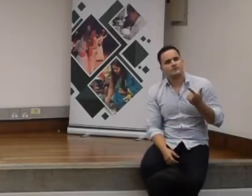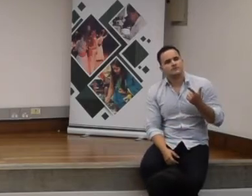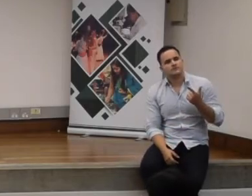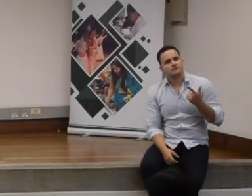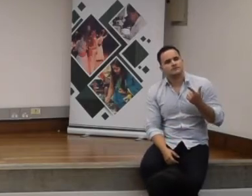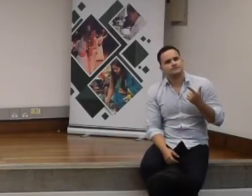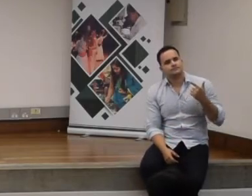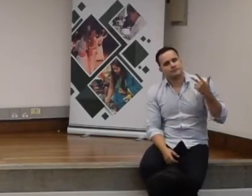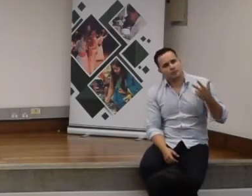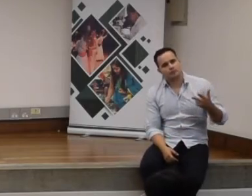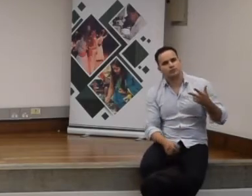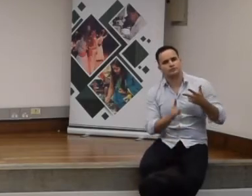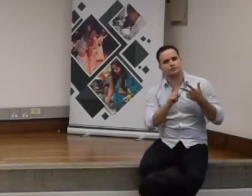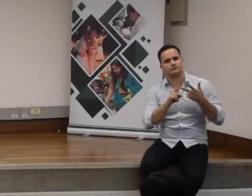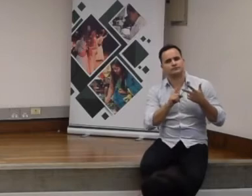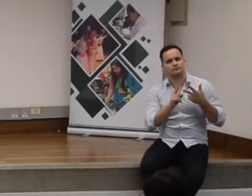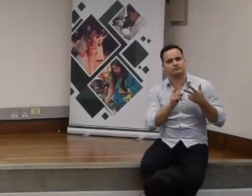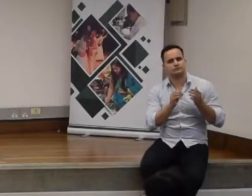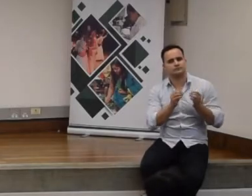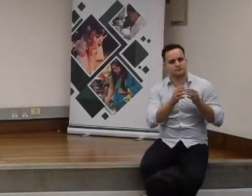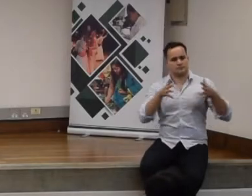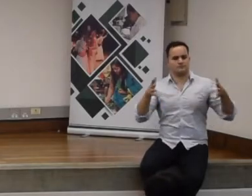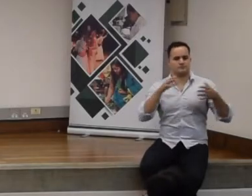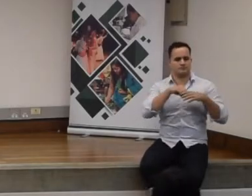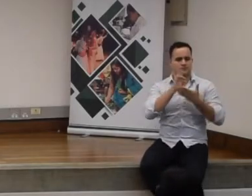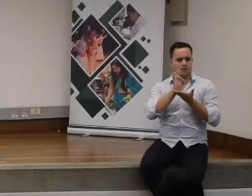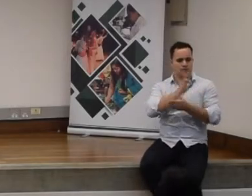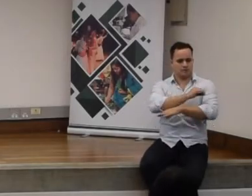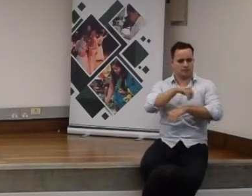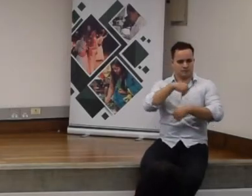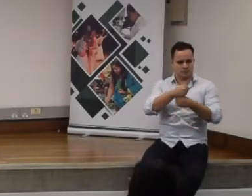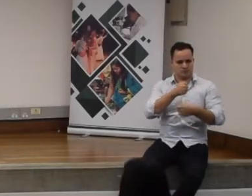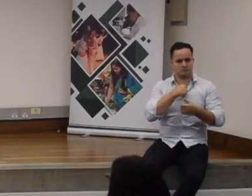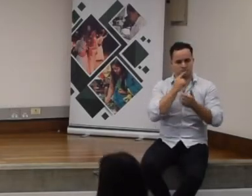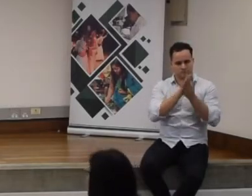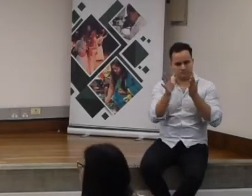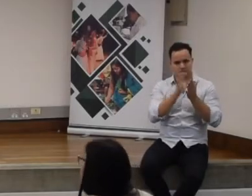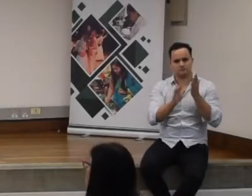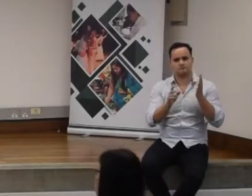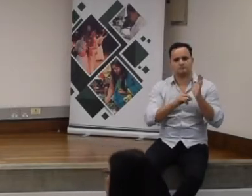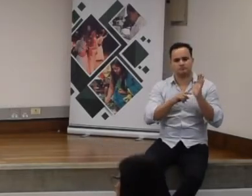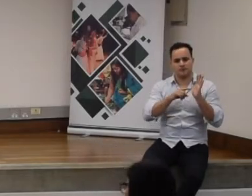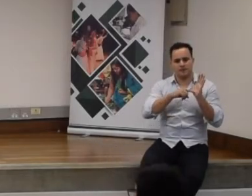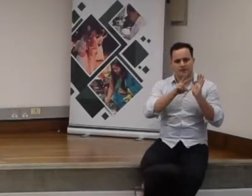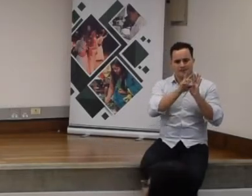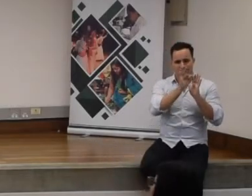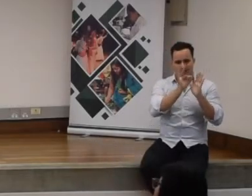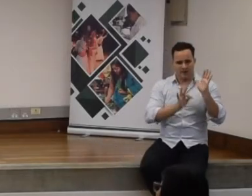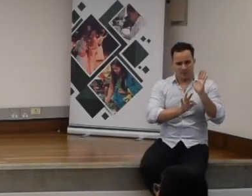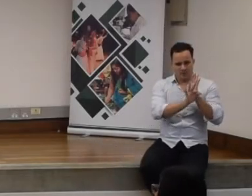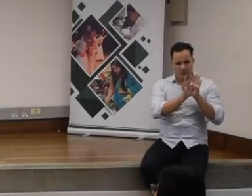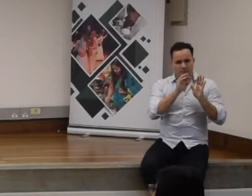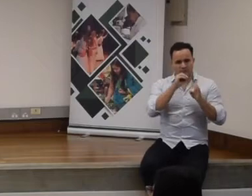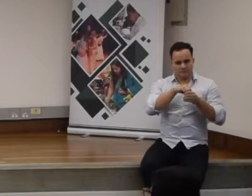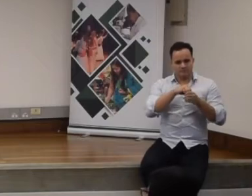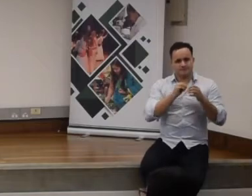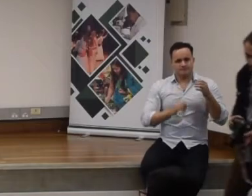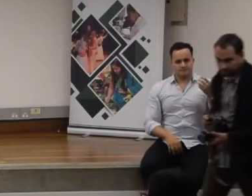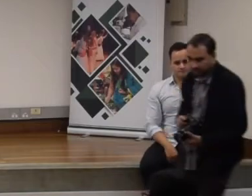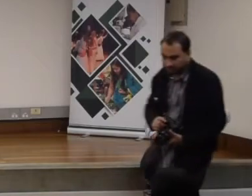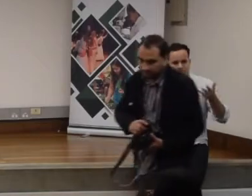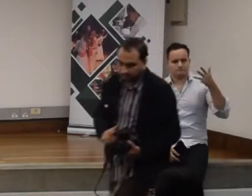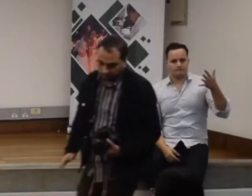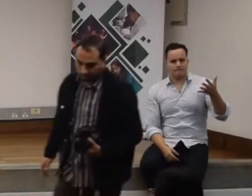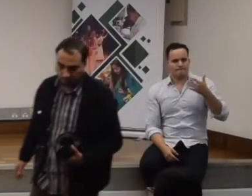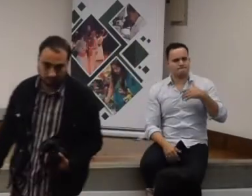Tiene una descripción de este modelo de gestión, su marco conceptual. Entra en detalle de cómo